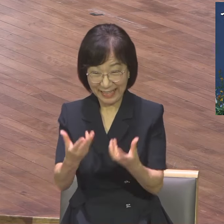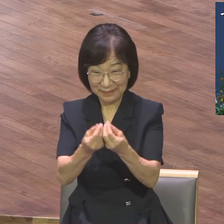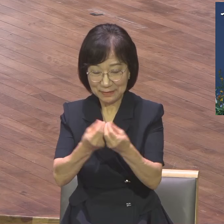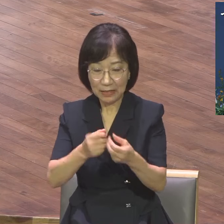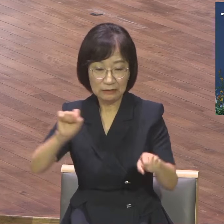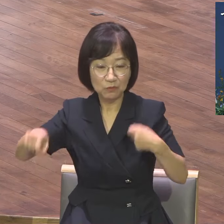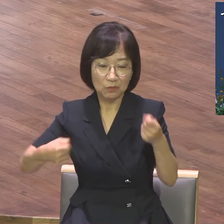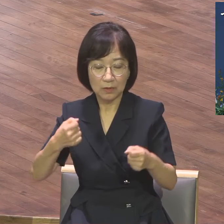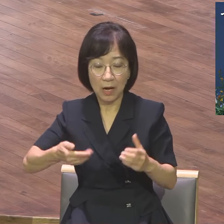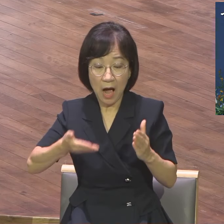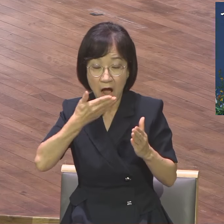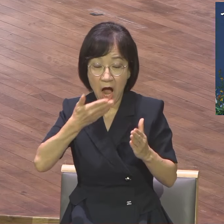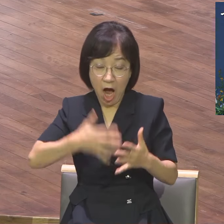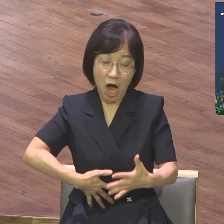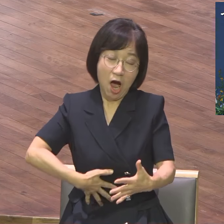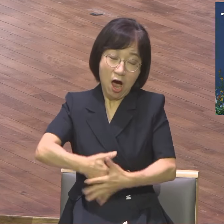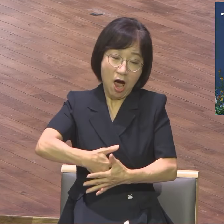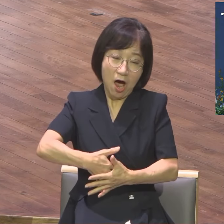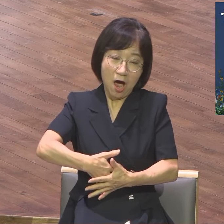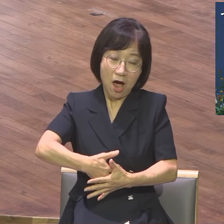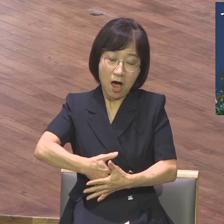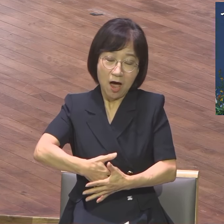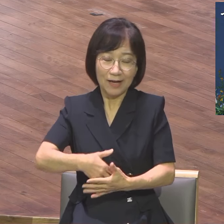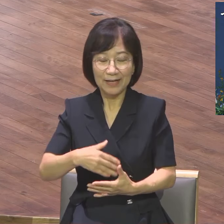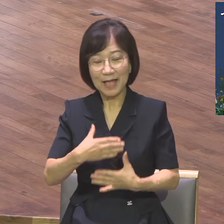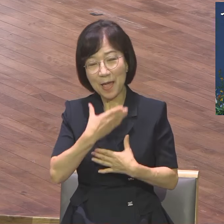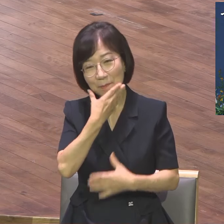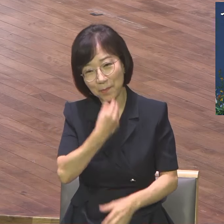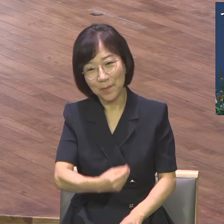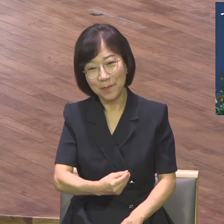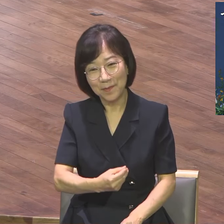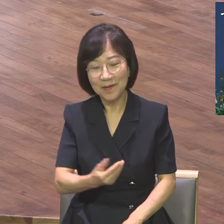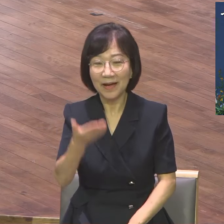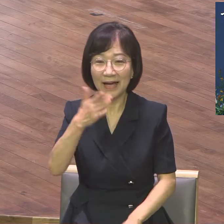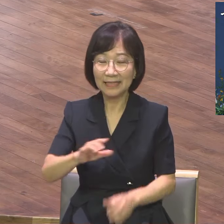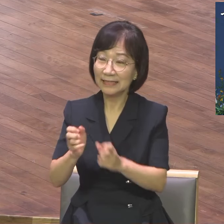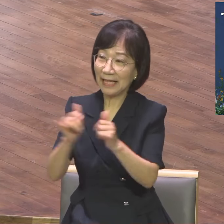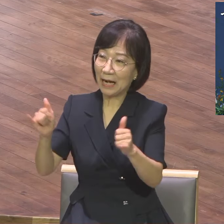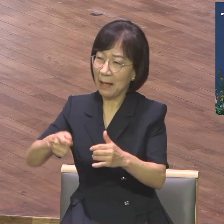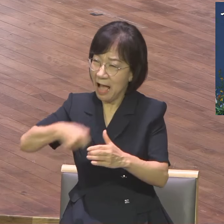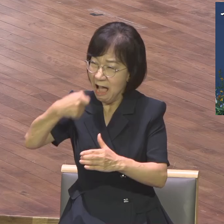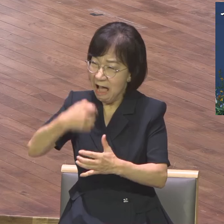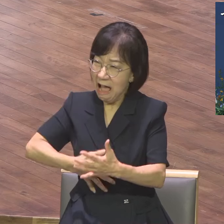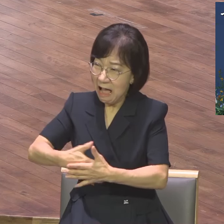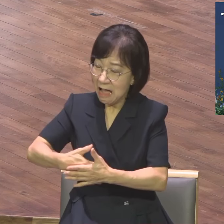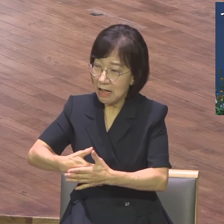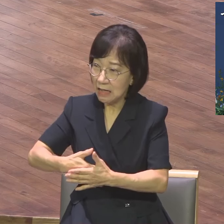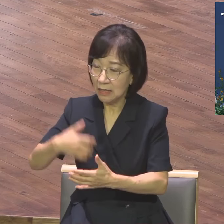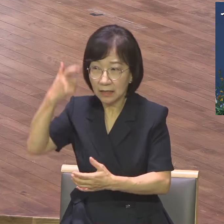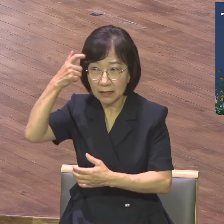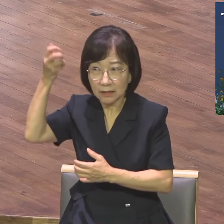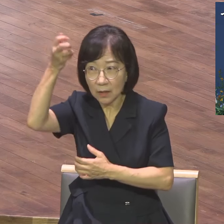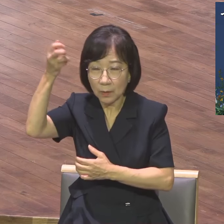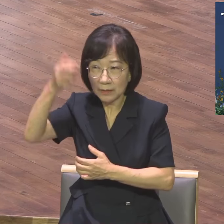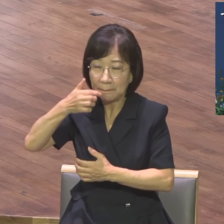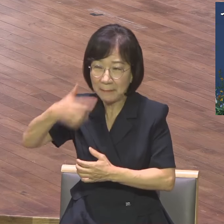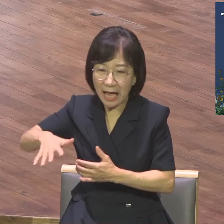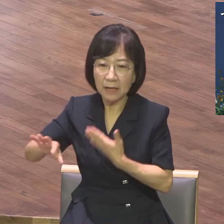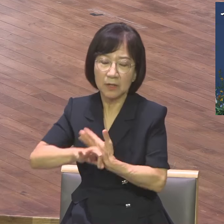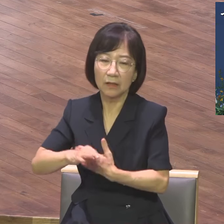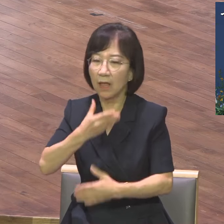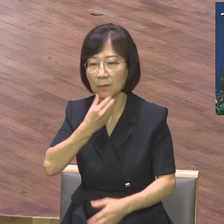돼요. 인간은 아무리 배가 불러도 영혼이 만족하지 못하면 절대로 행복할 수가 없게